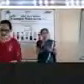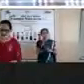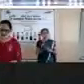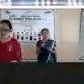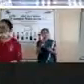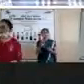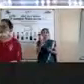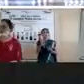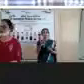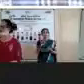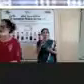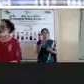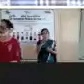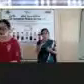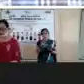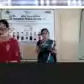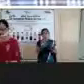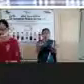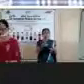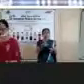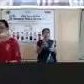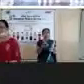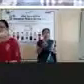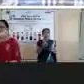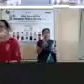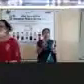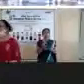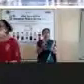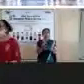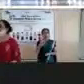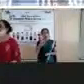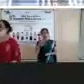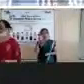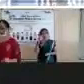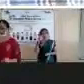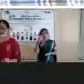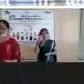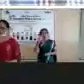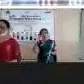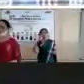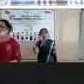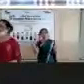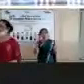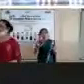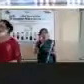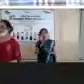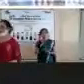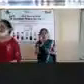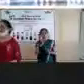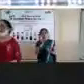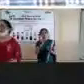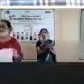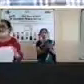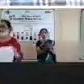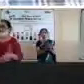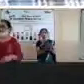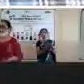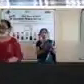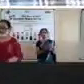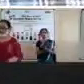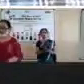और बढ़ाने के लिए वर्ष 2015-16 में संशोधित किया गया था। योजना के तहत हेल्पलाइन के लिए सहायता,